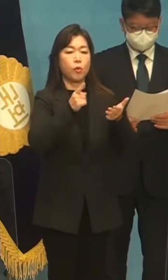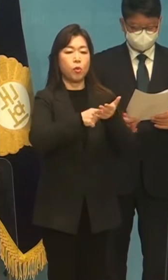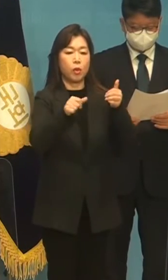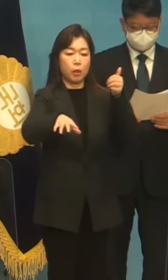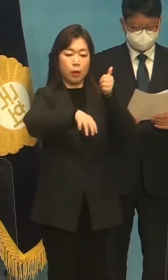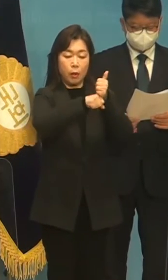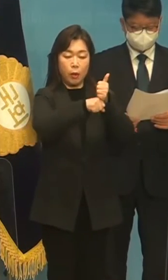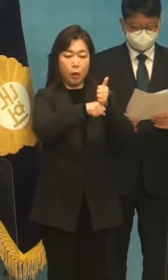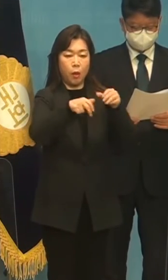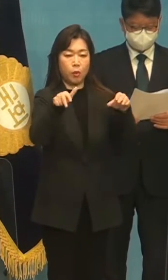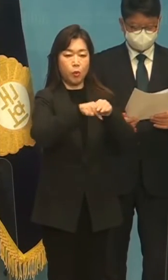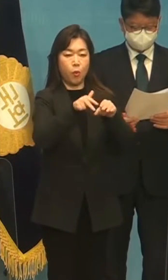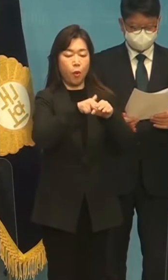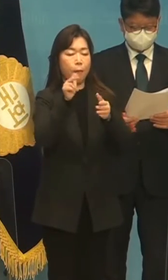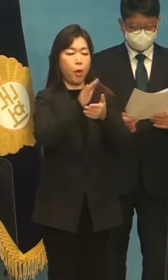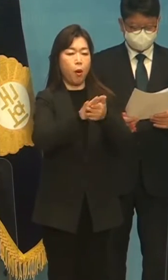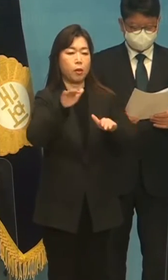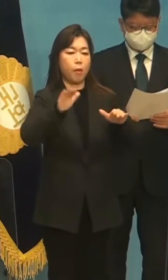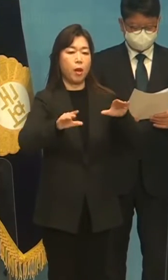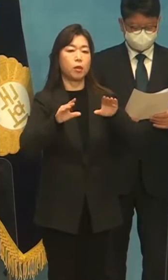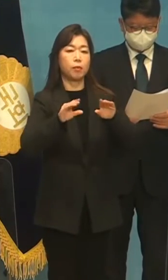산하 종교평화